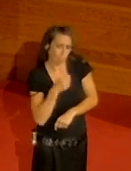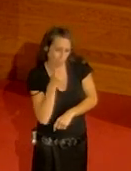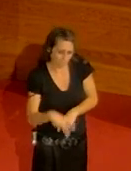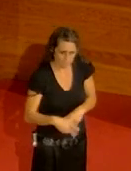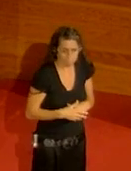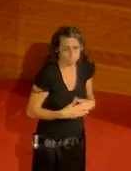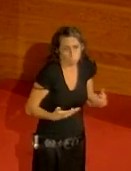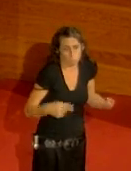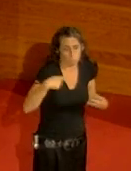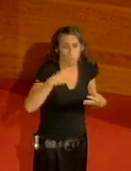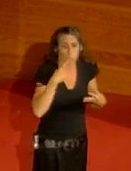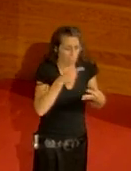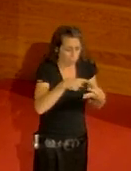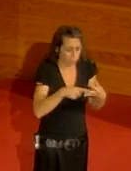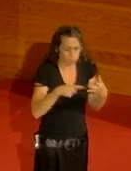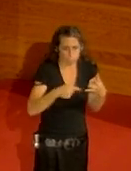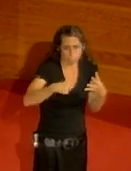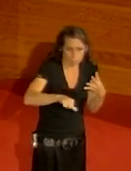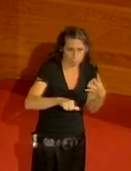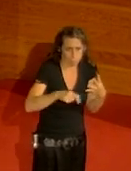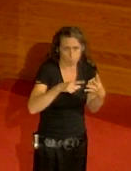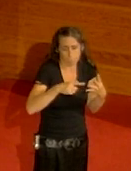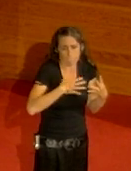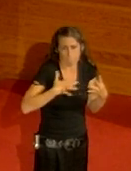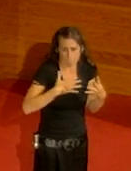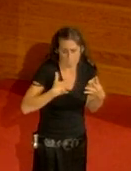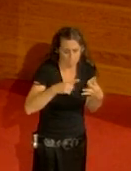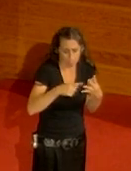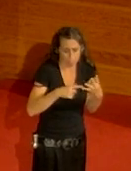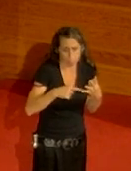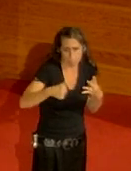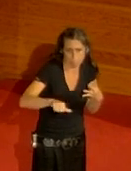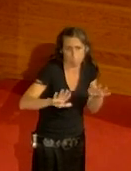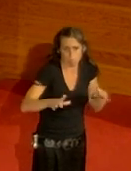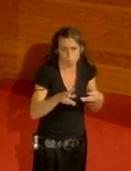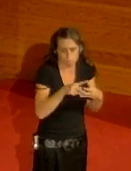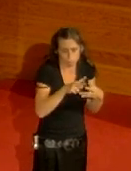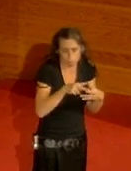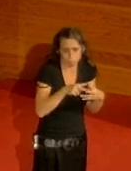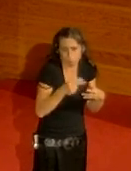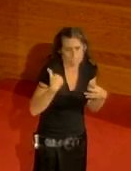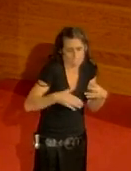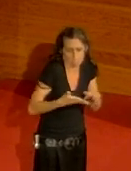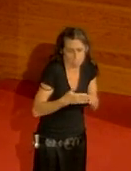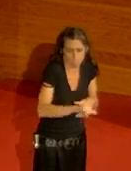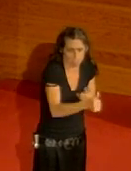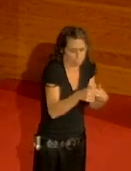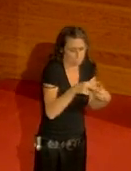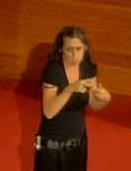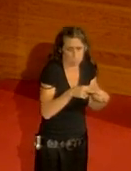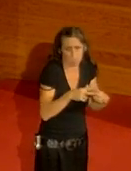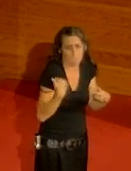ya habrá conseguido las otras dos que creo que ya es suficiente para para seguir adelante con la agenda